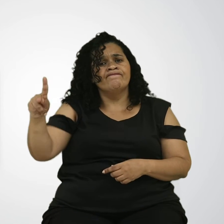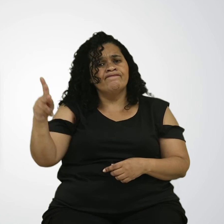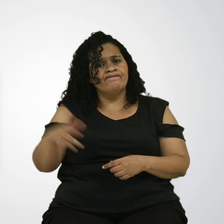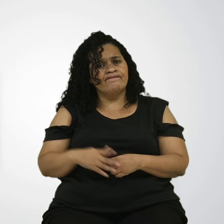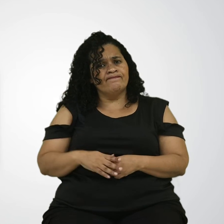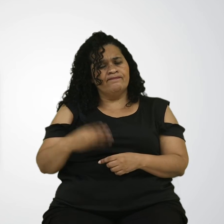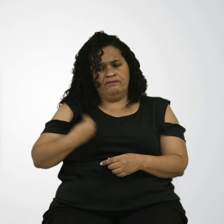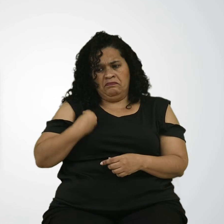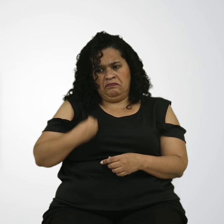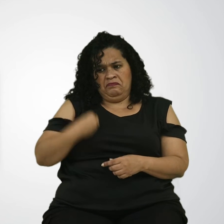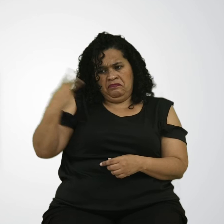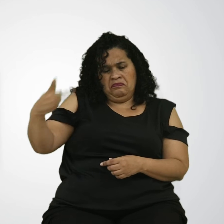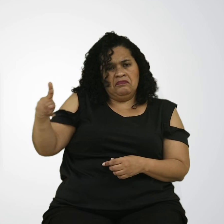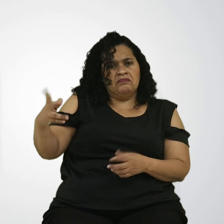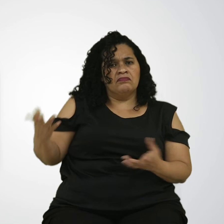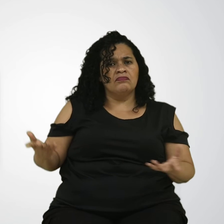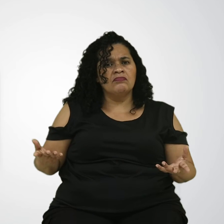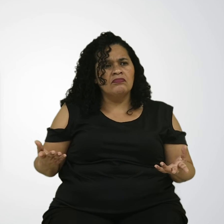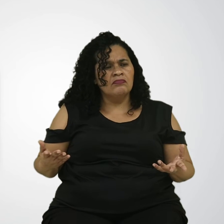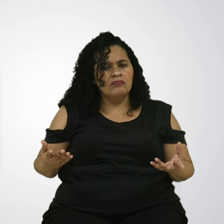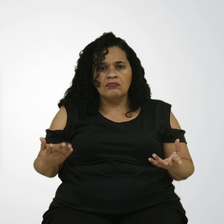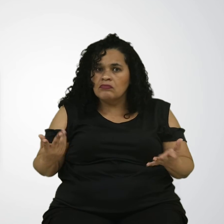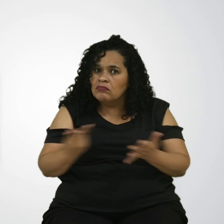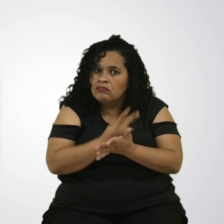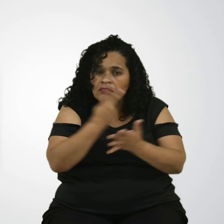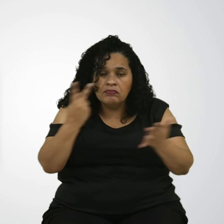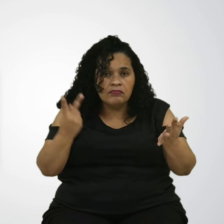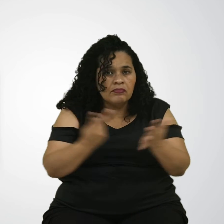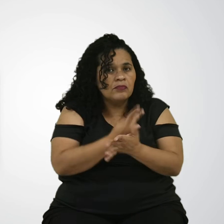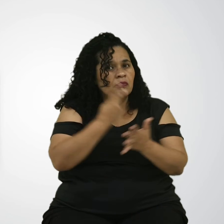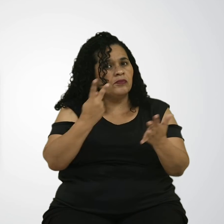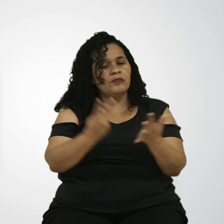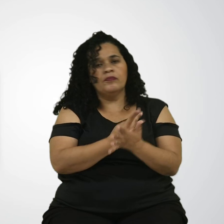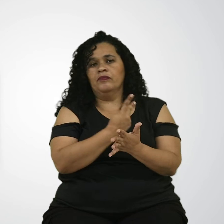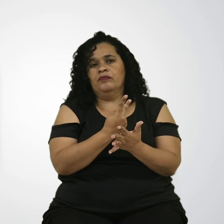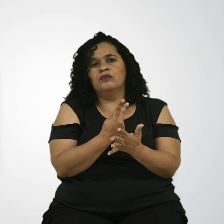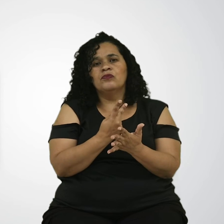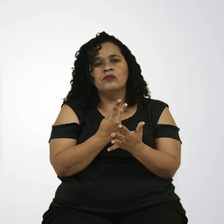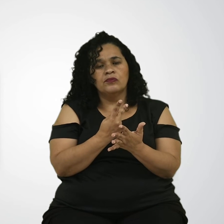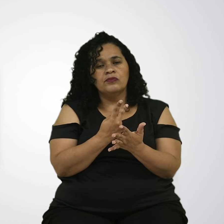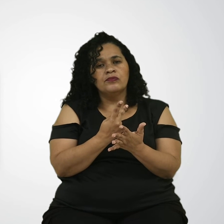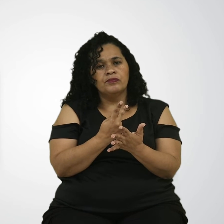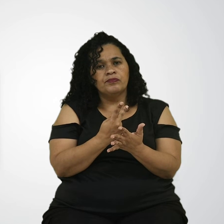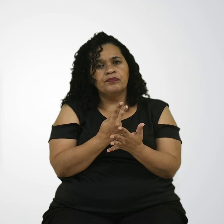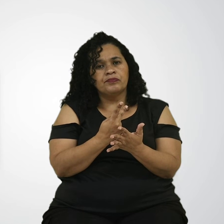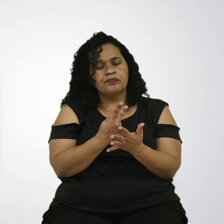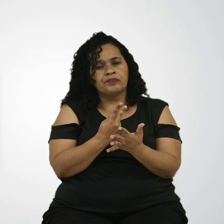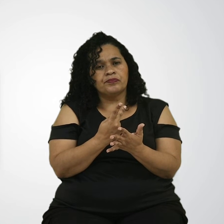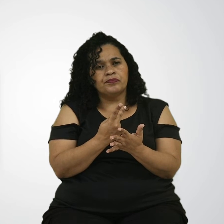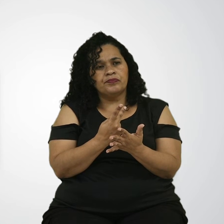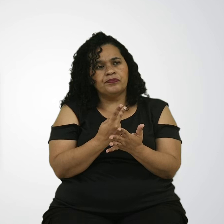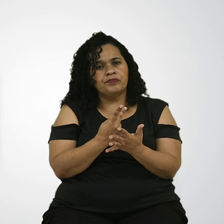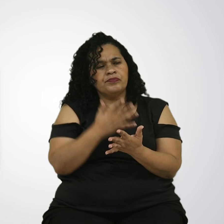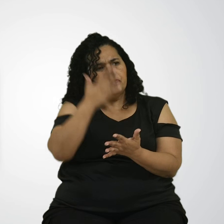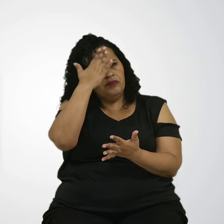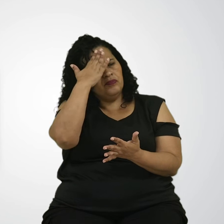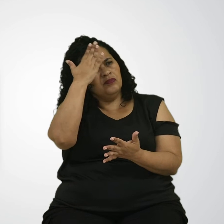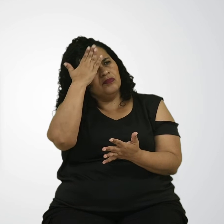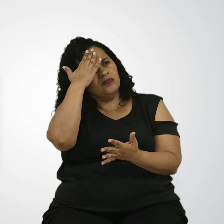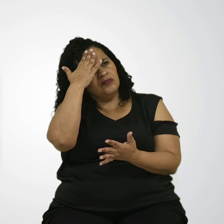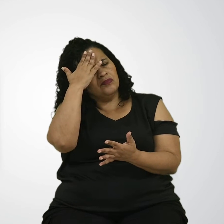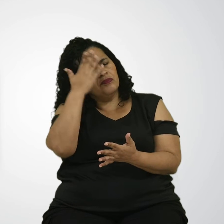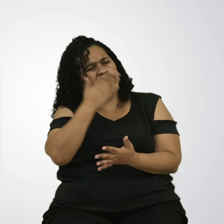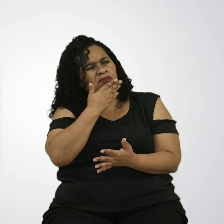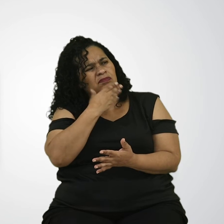viver. Não é meu filho que vai dizer a vida que ele vai viver. Ah, mas pai, estão fazendo assim